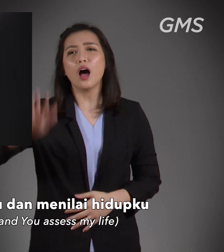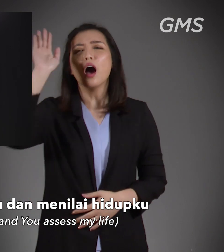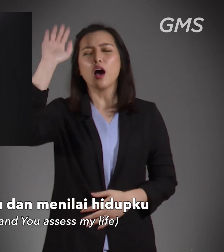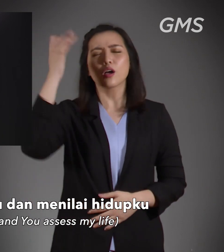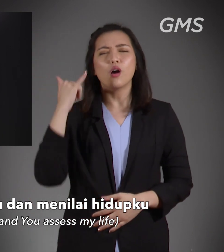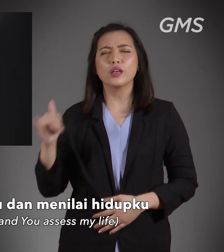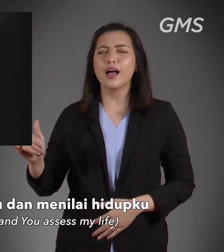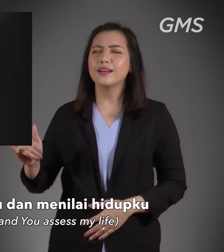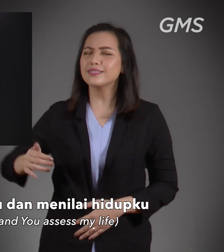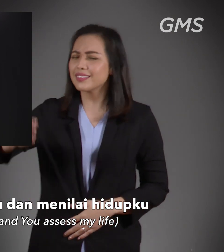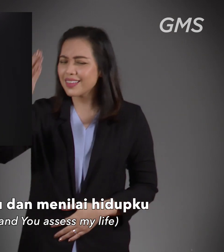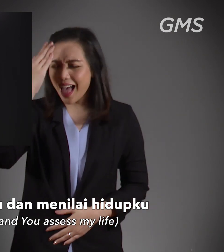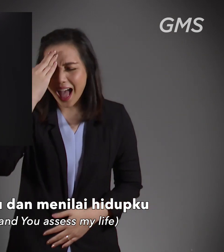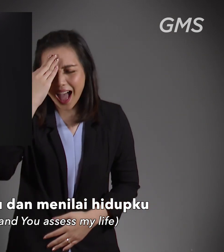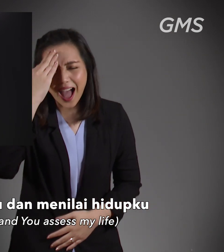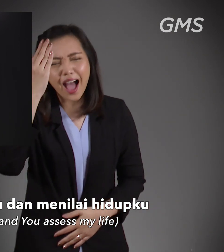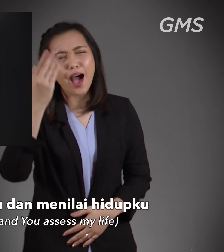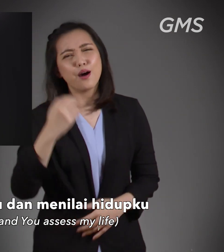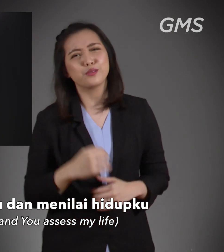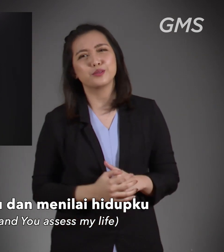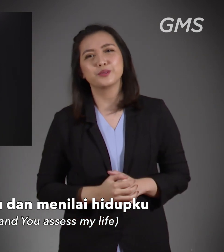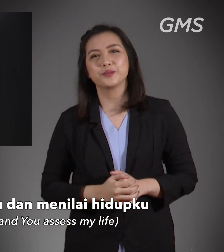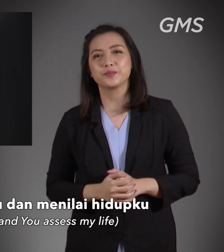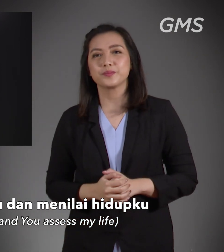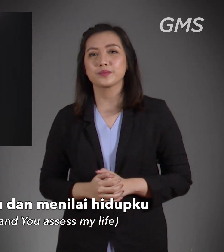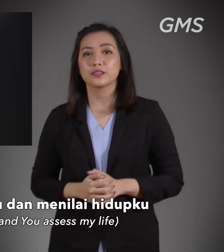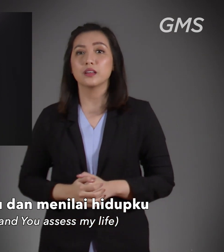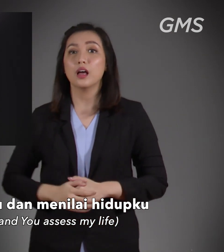Yesus. Kau yang maha tahu